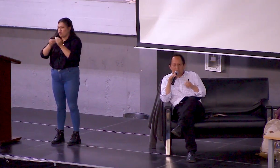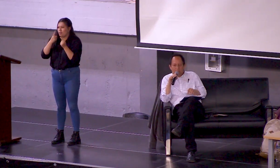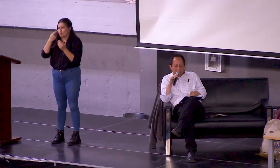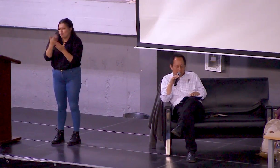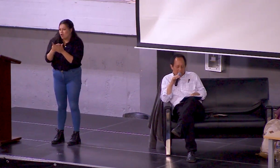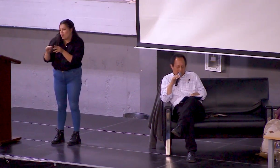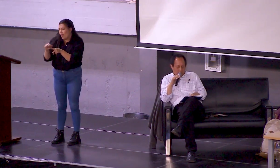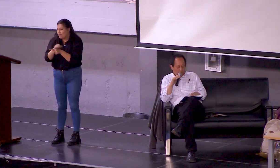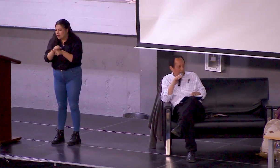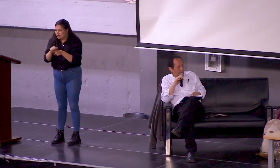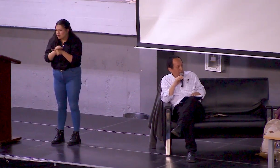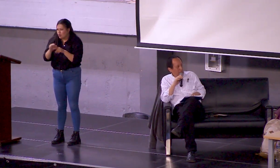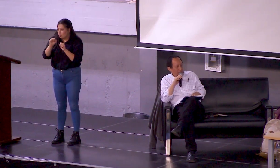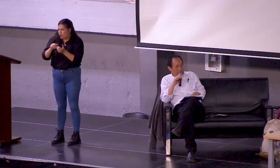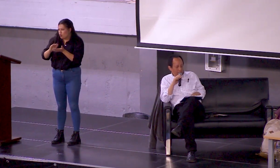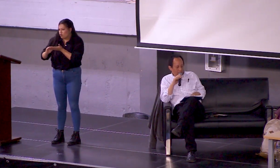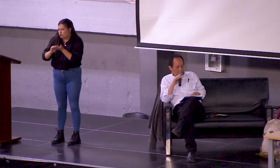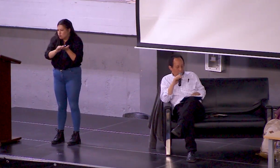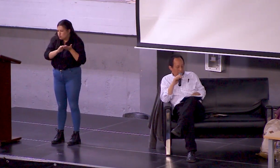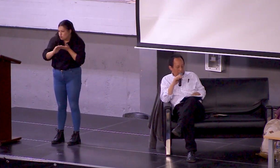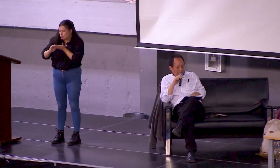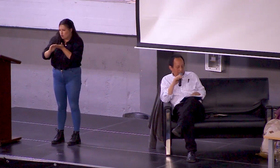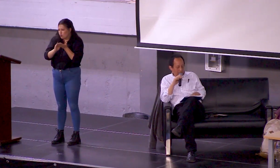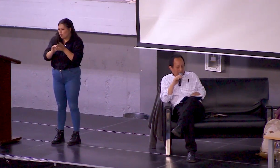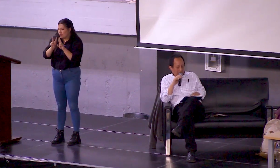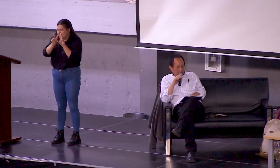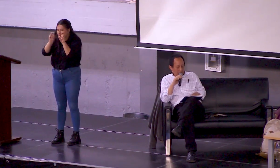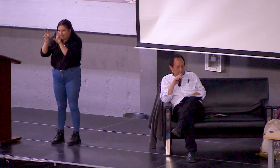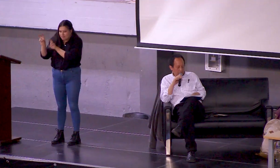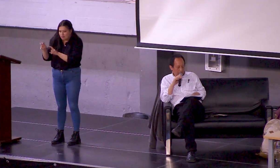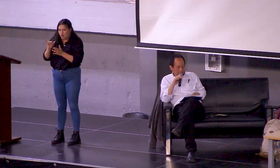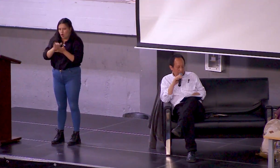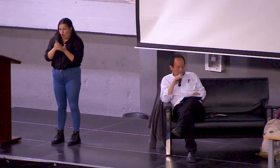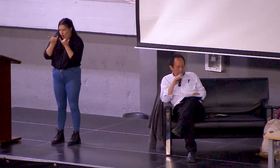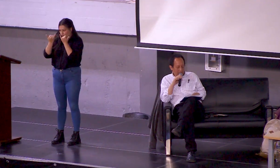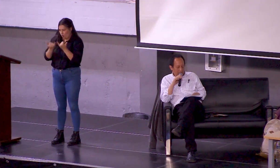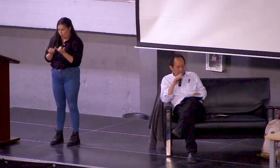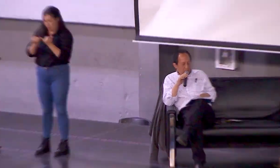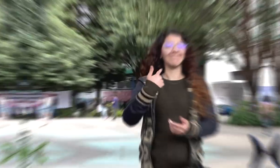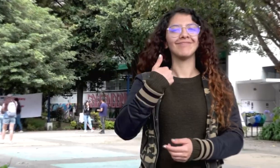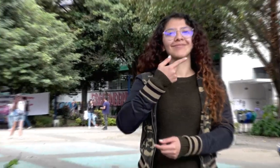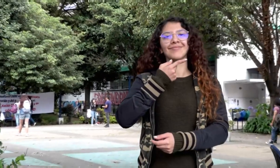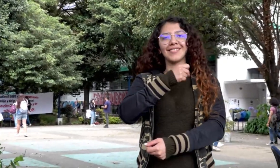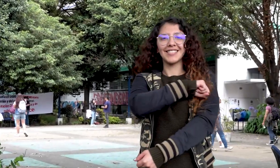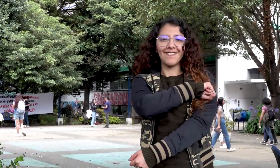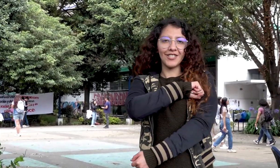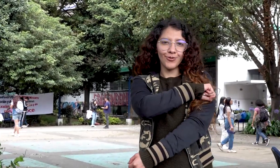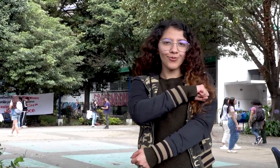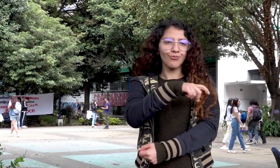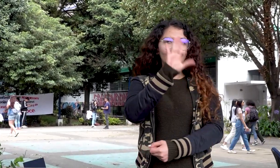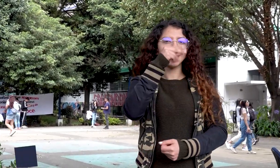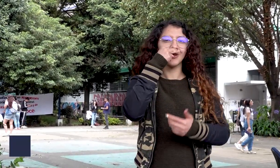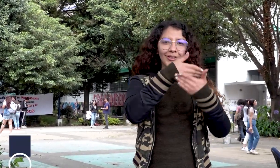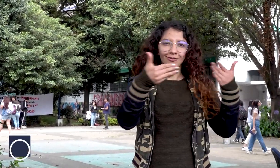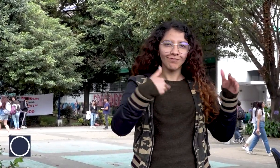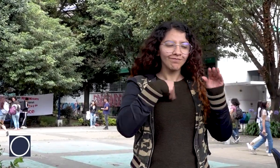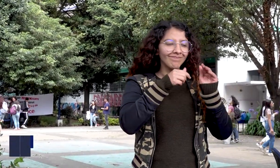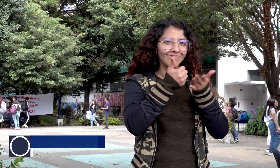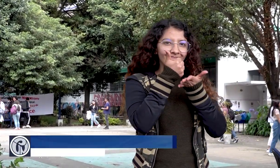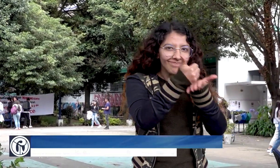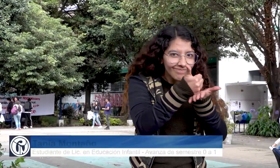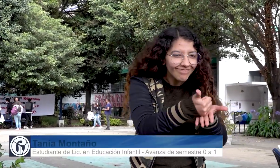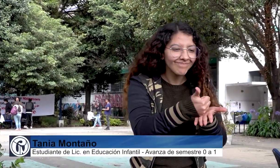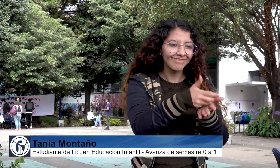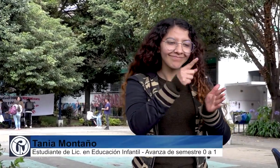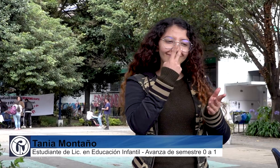práctica, para resolver los temas que aquí vamos a plantear. Desde hace mucho tiempo, cuando hacía